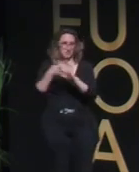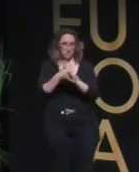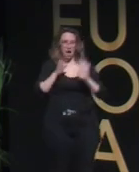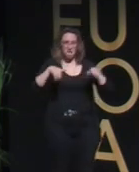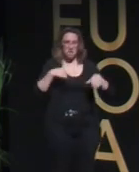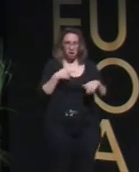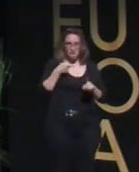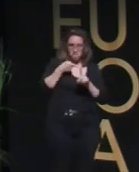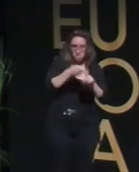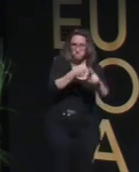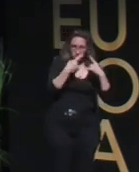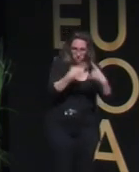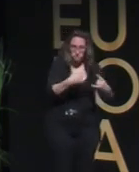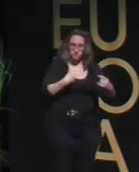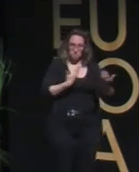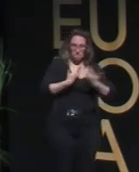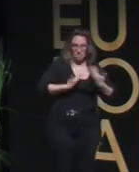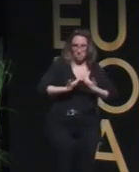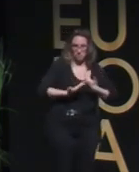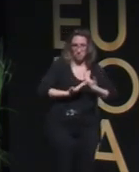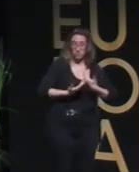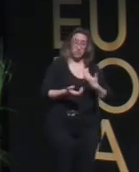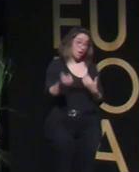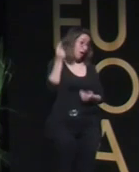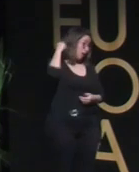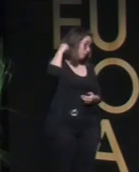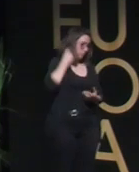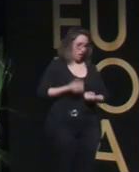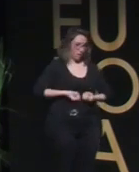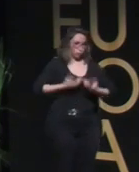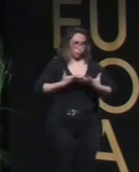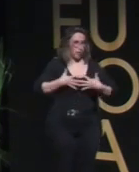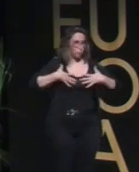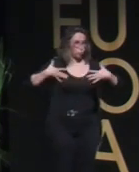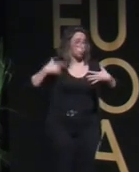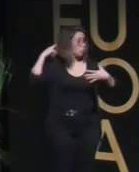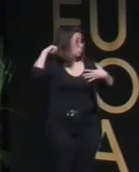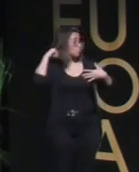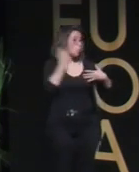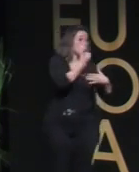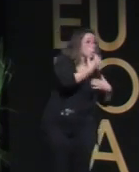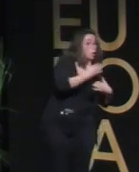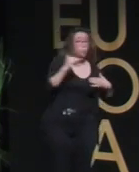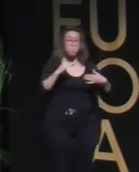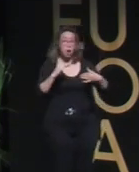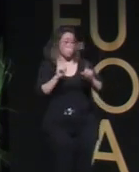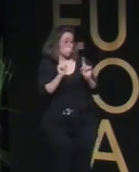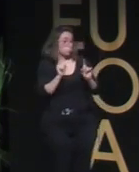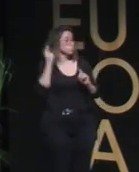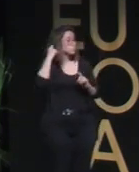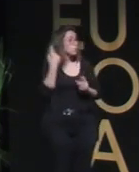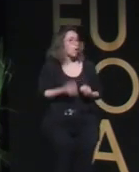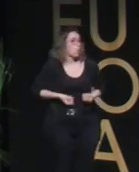rodea. Por lo tanto, lo que era la amígdala que genera la emoción, porque la amígdala no entiende de bueno o malo, la amígdala solo entiende de emoción. Mientras hay activación emocional,